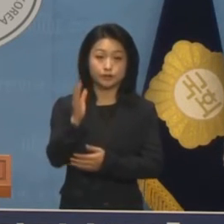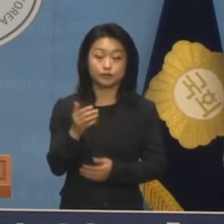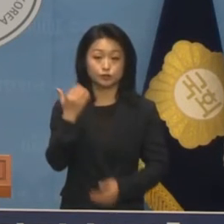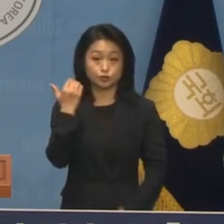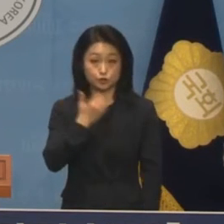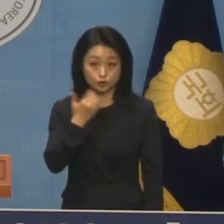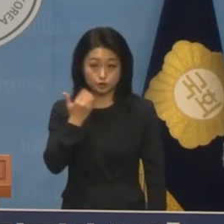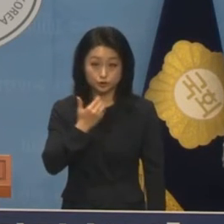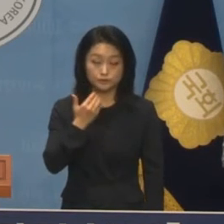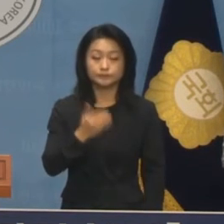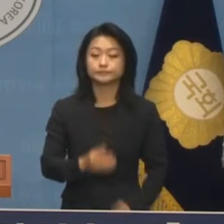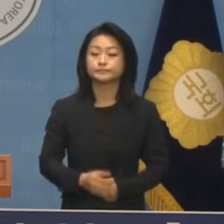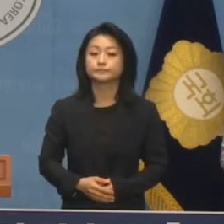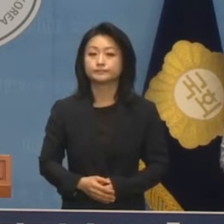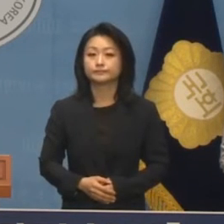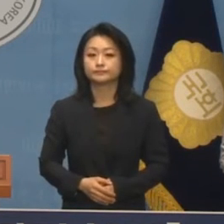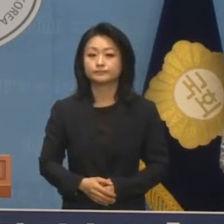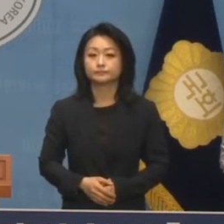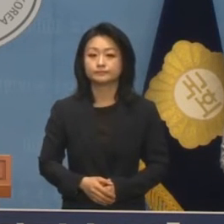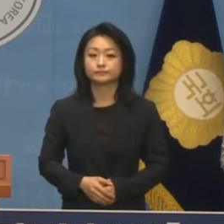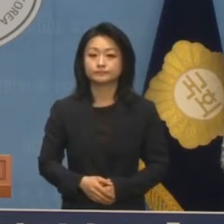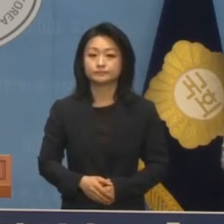소개를 하고자 합니다.